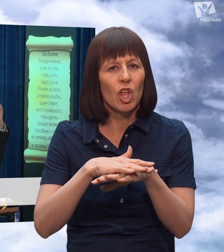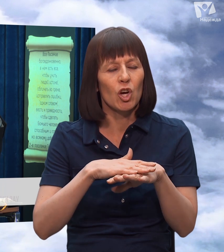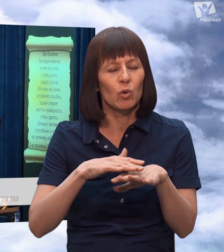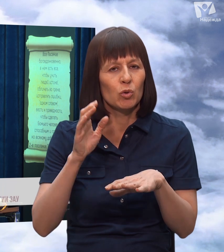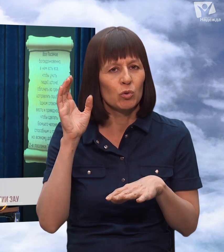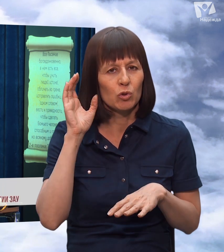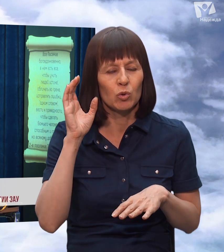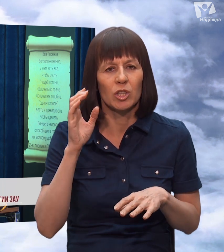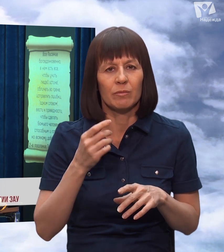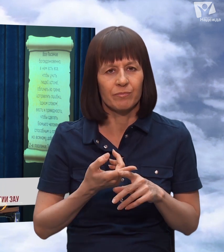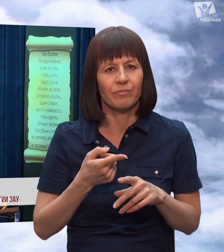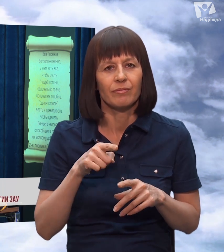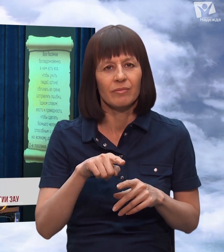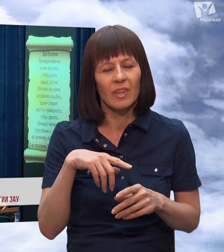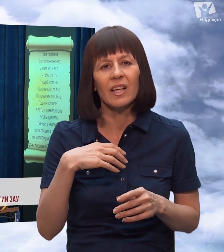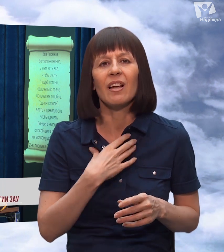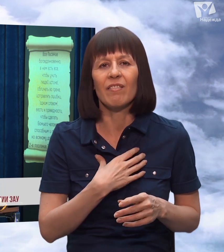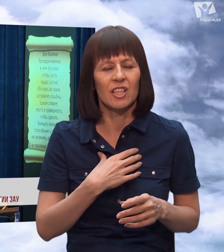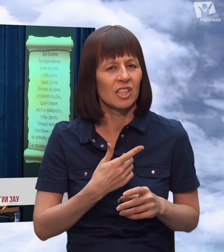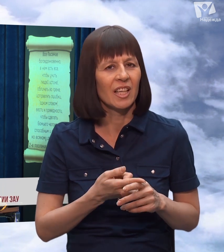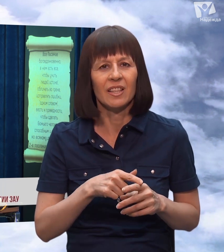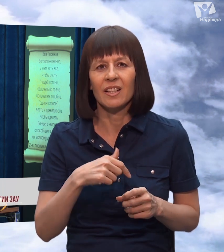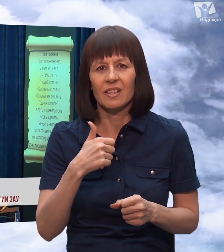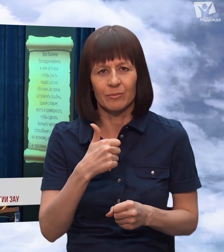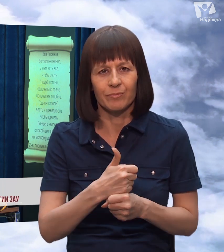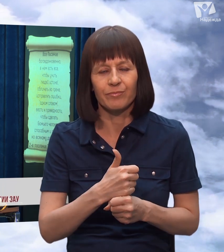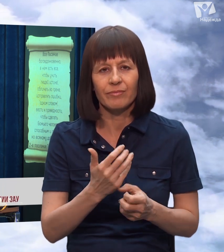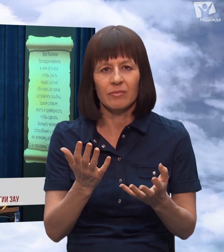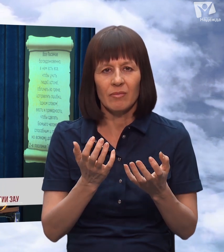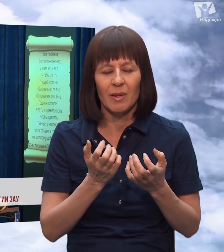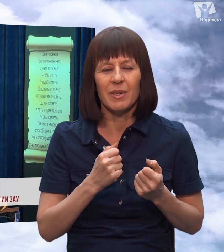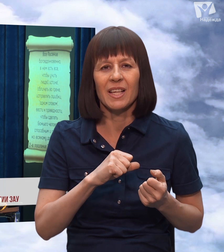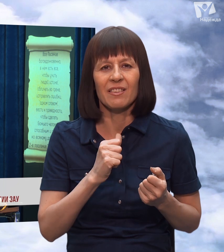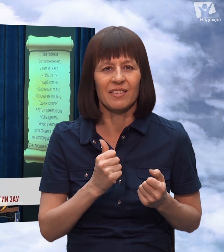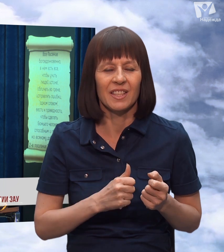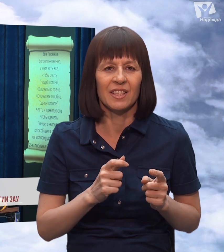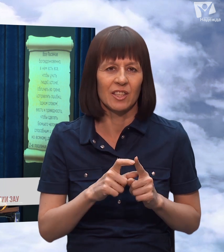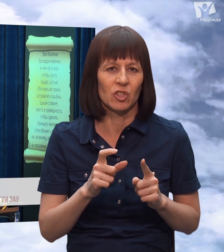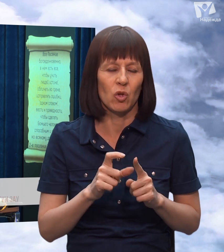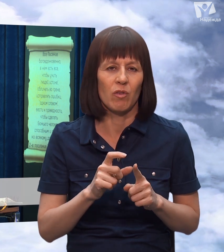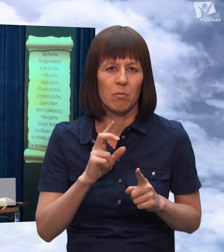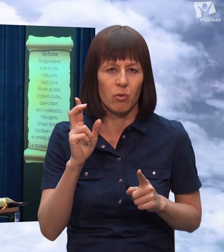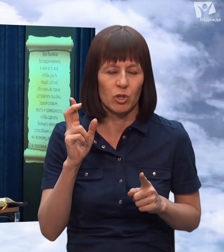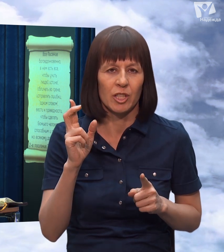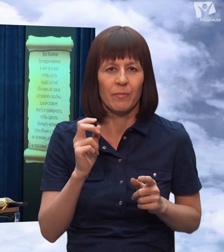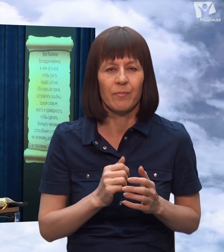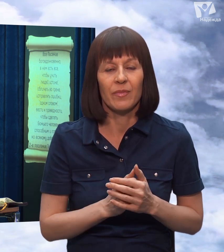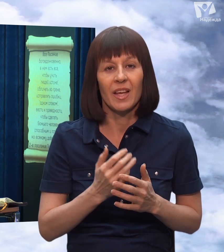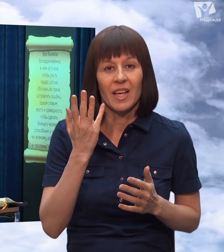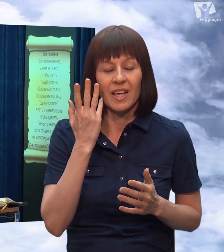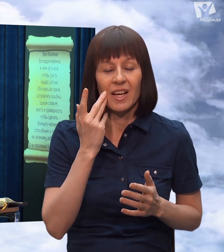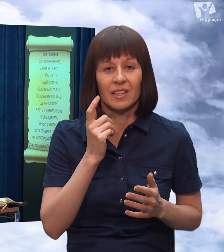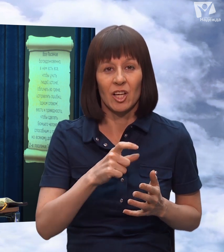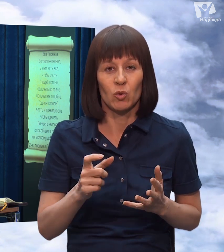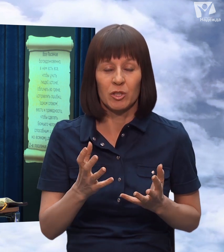вот это важнее и она именно в сознание проникает в сердце проникает и вот оттуда из глубины должны